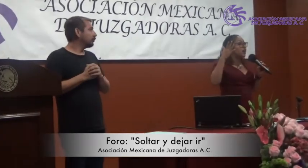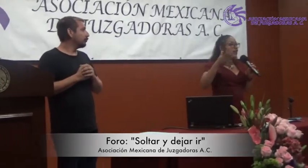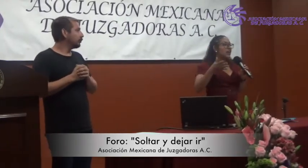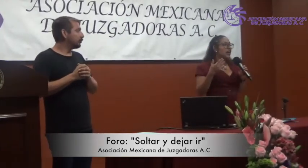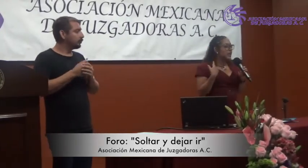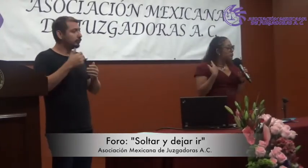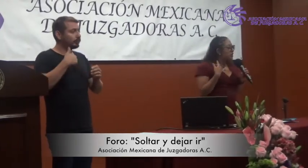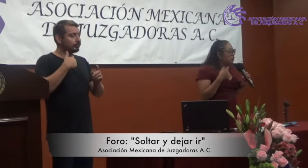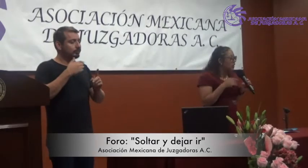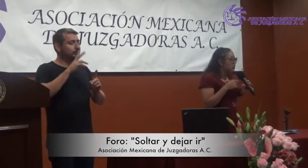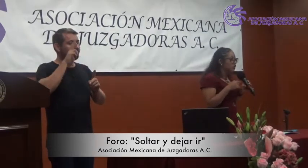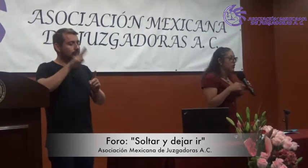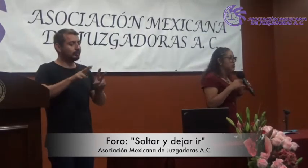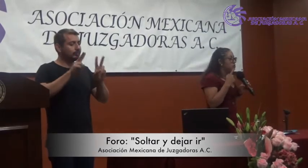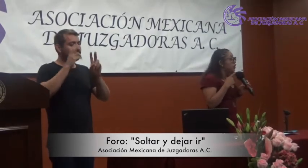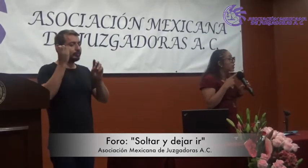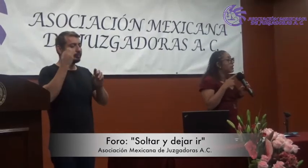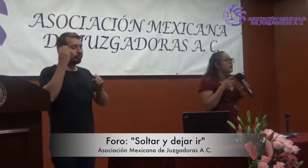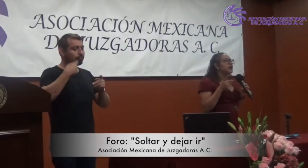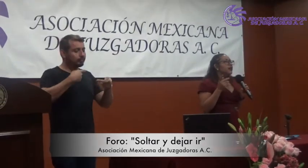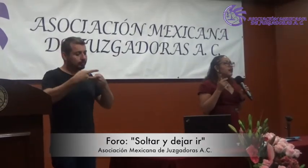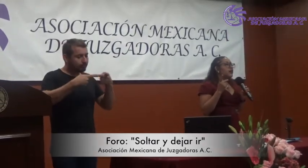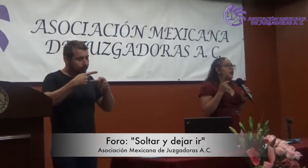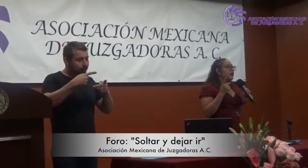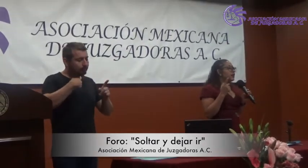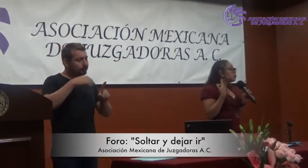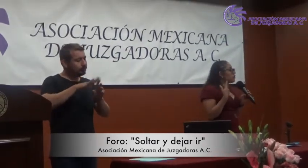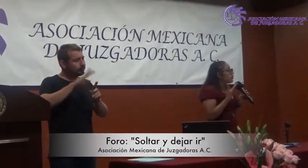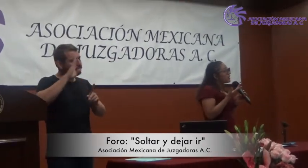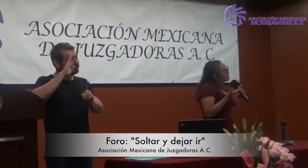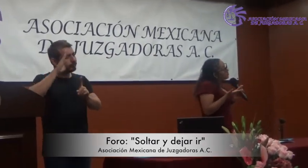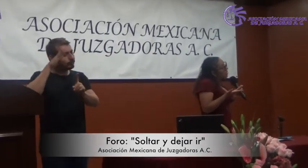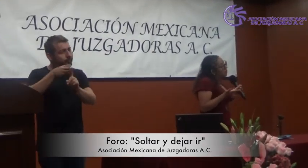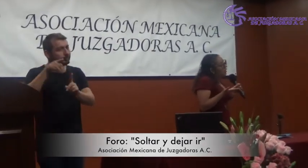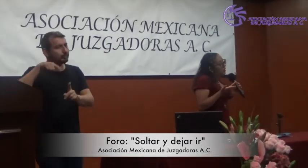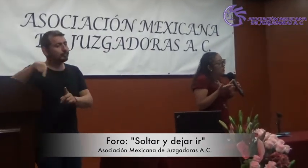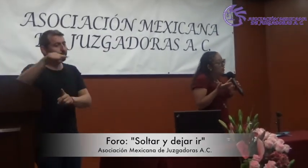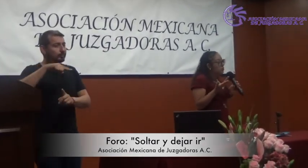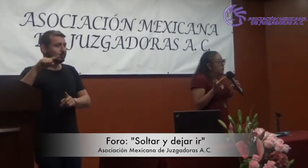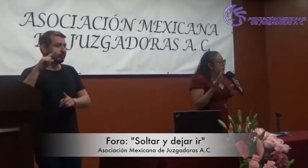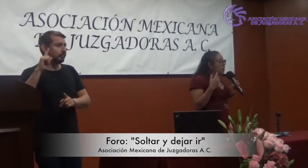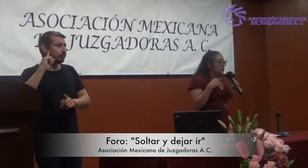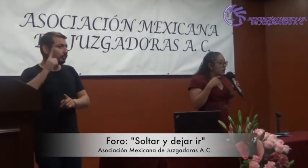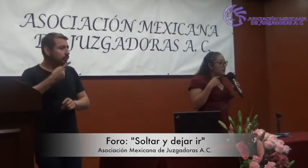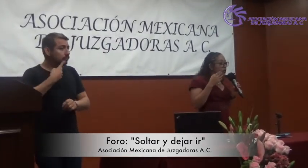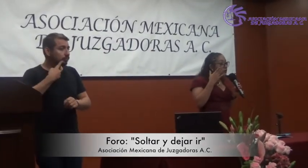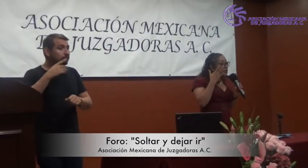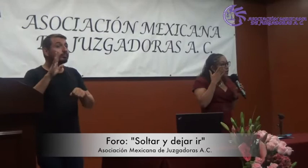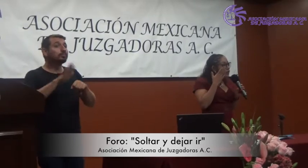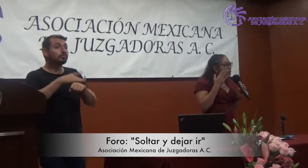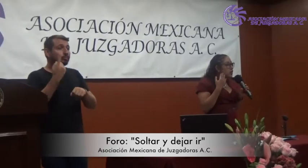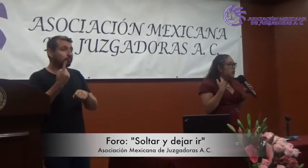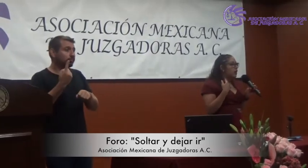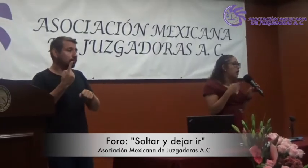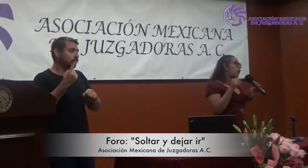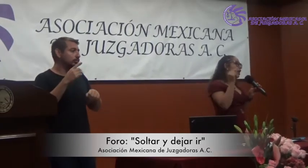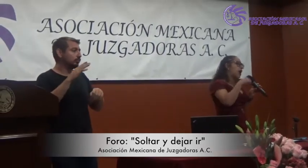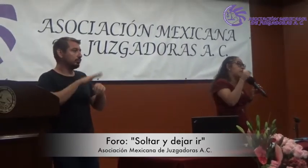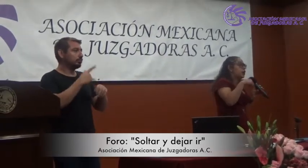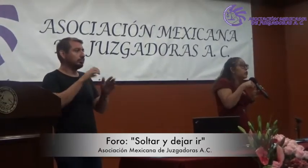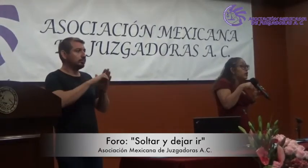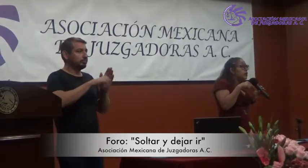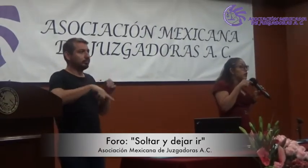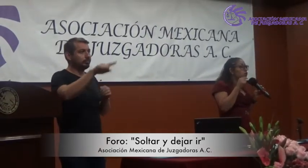fue enfocada a las personas sordas. ¿Por qué? Es muy fácil para cualquier persona sin una discapacidad auditiva